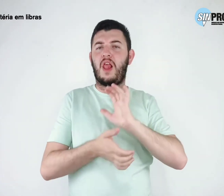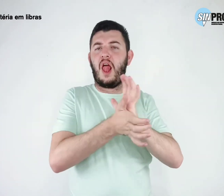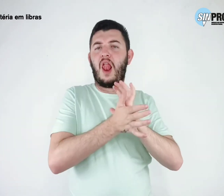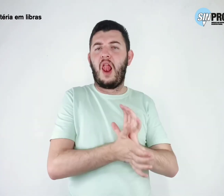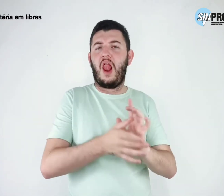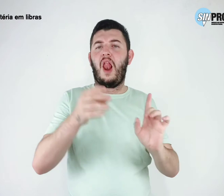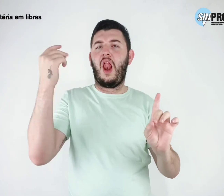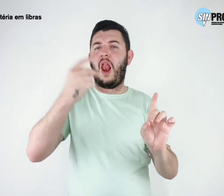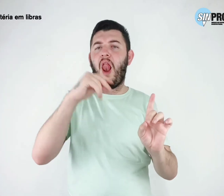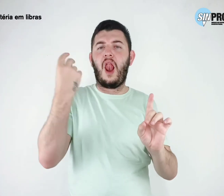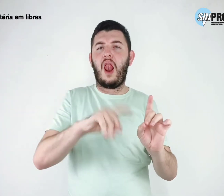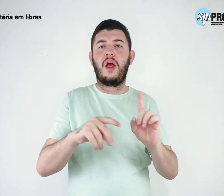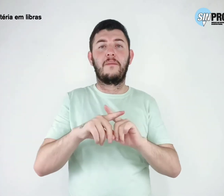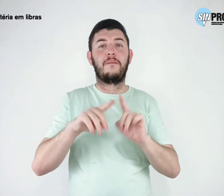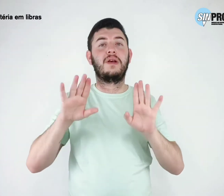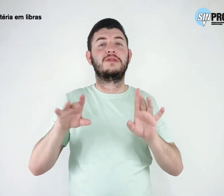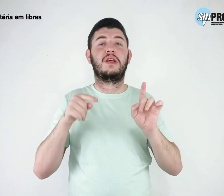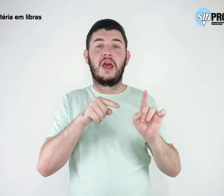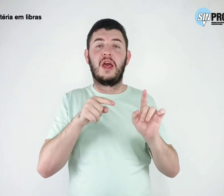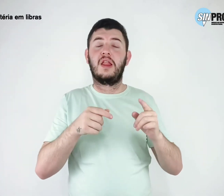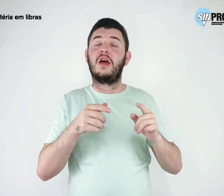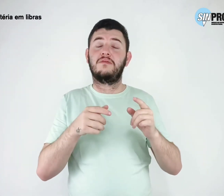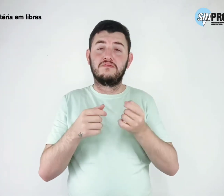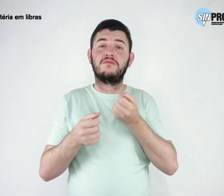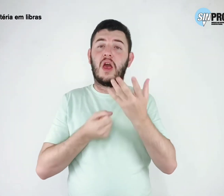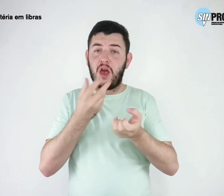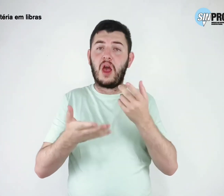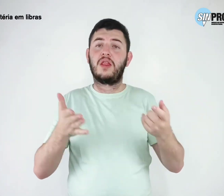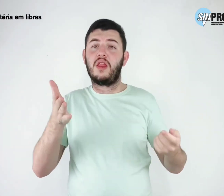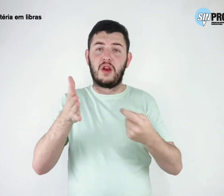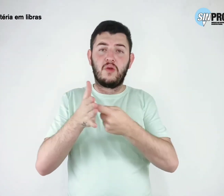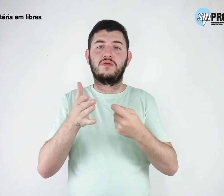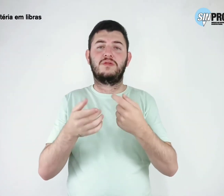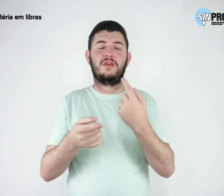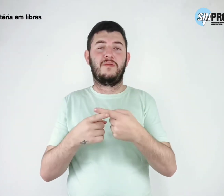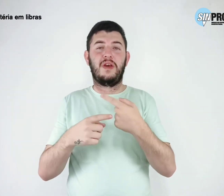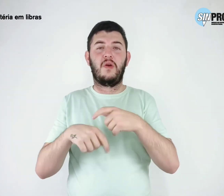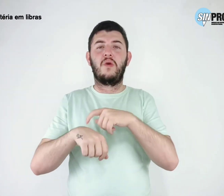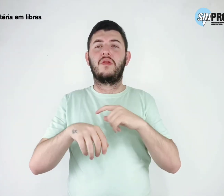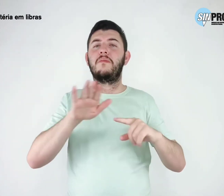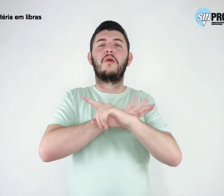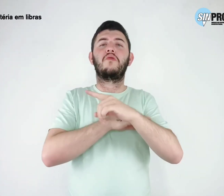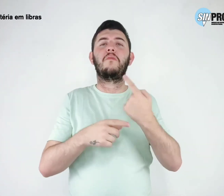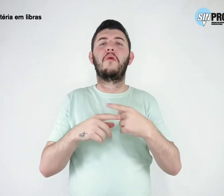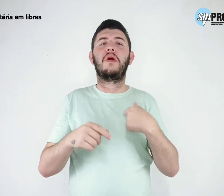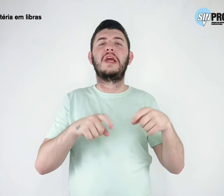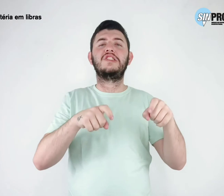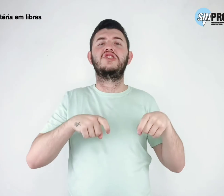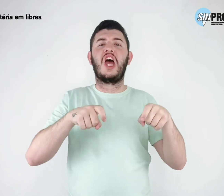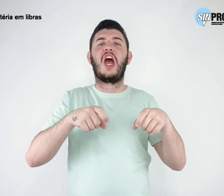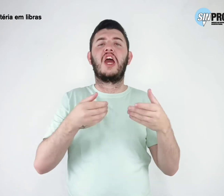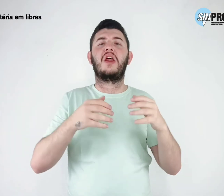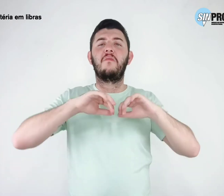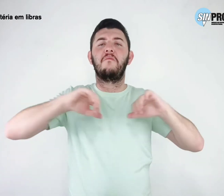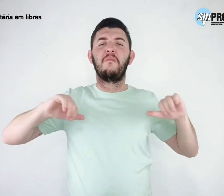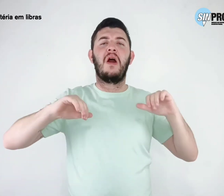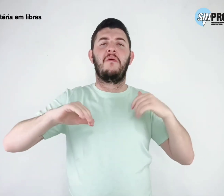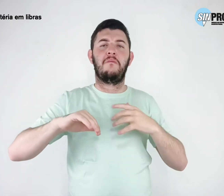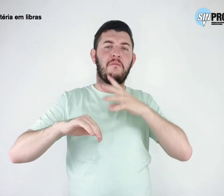represálias, mas denuncia que quando questionou a invasão de sua chácara numa noite da